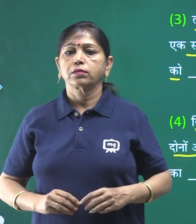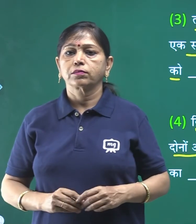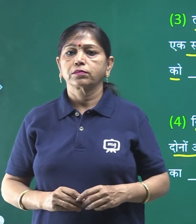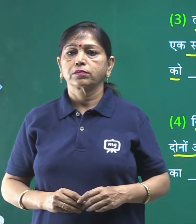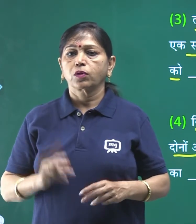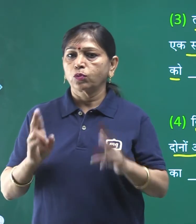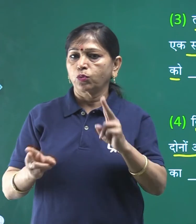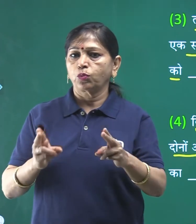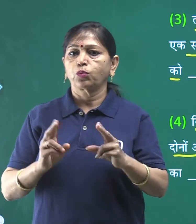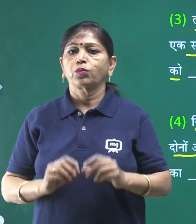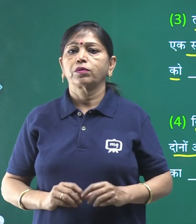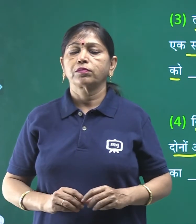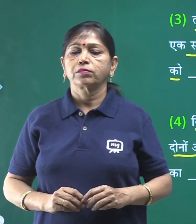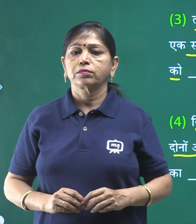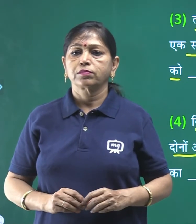दोनों ओर